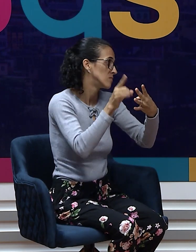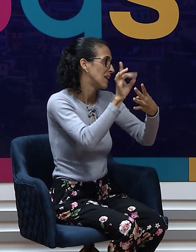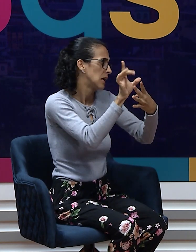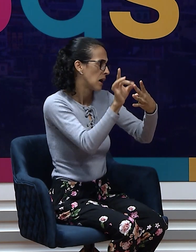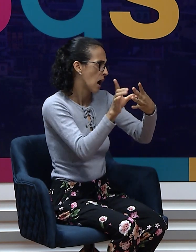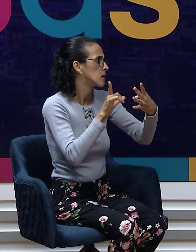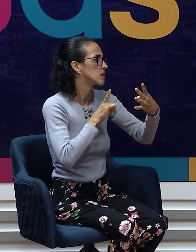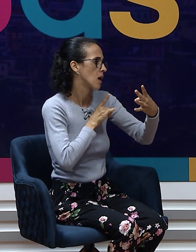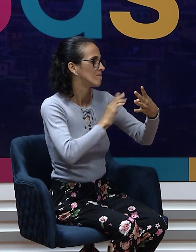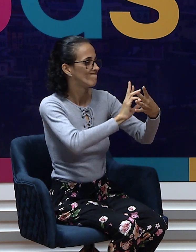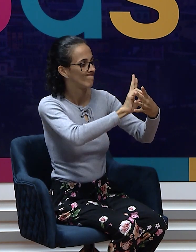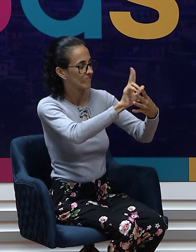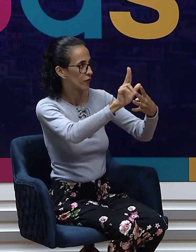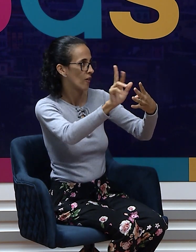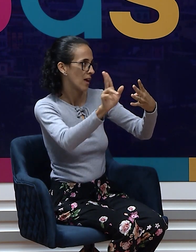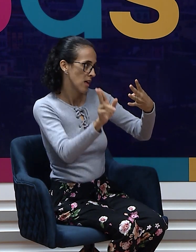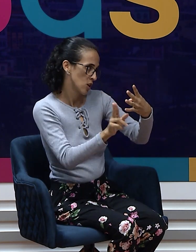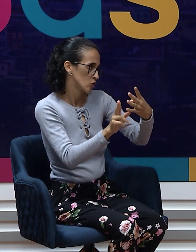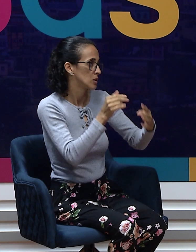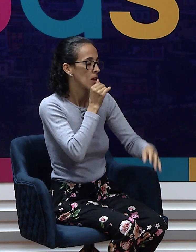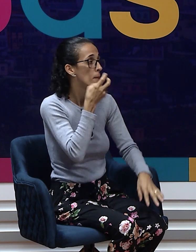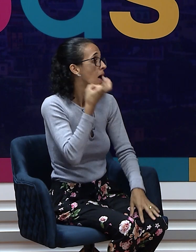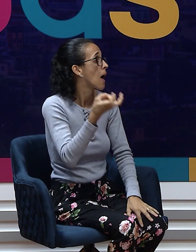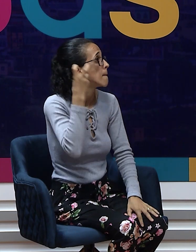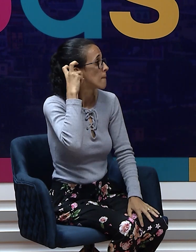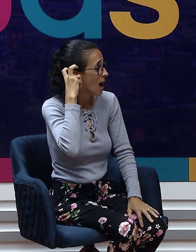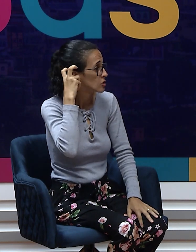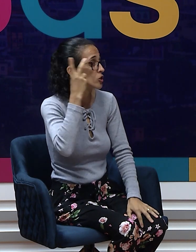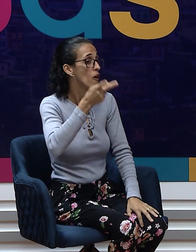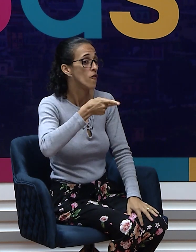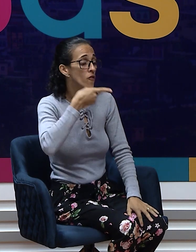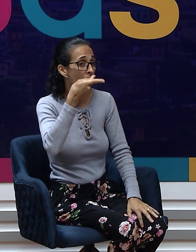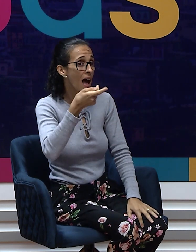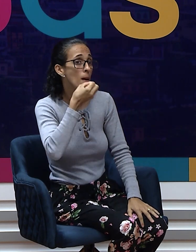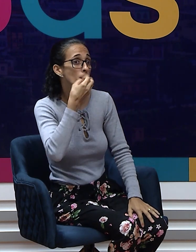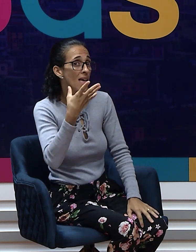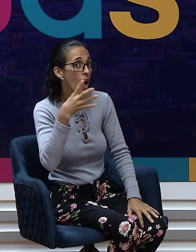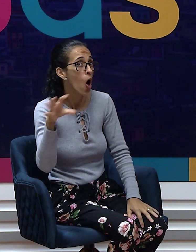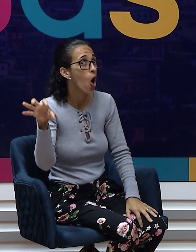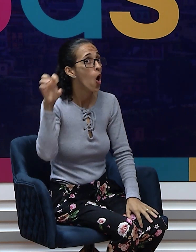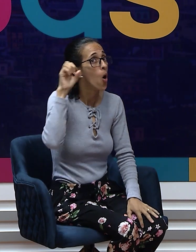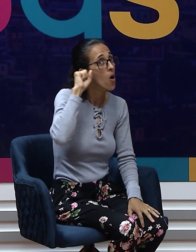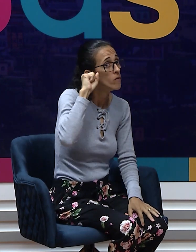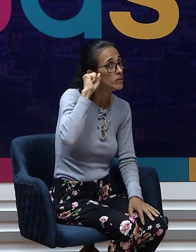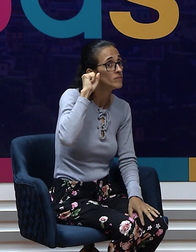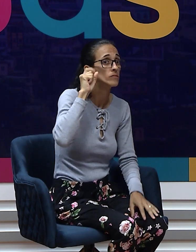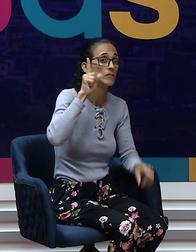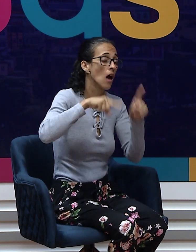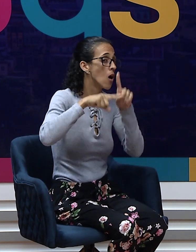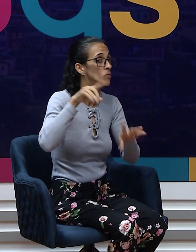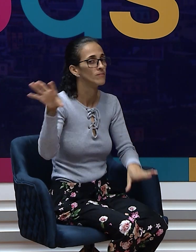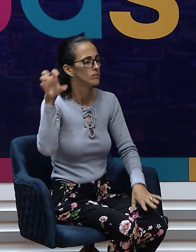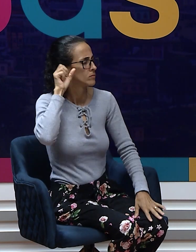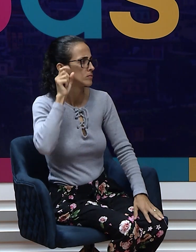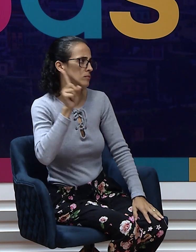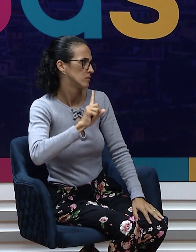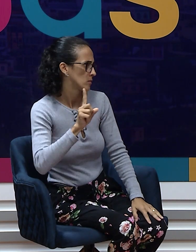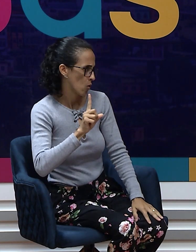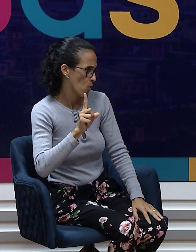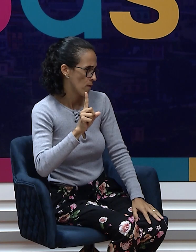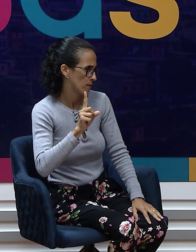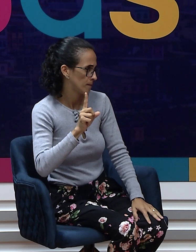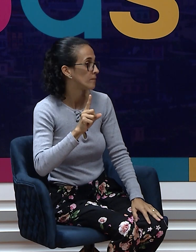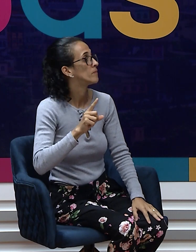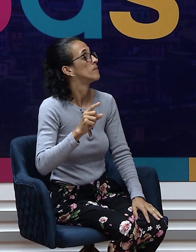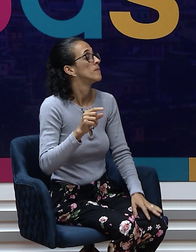meu. Mas é importante conhecer cada surdo é diferente. Os surdos implantados às vezes